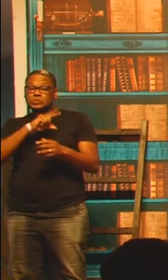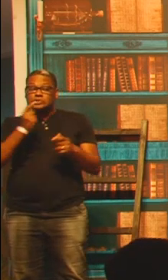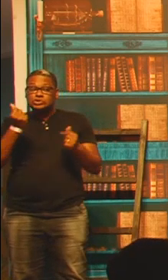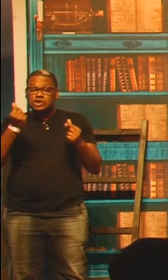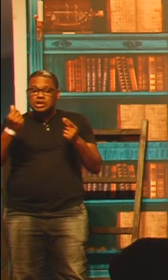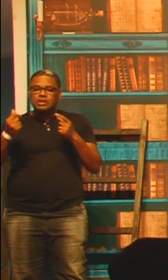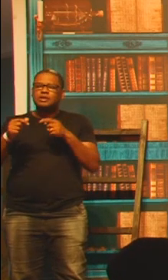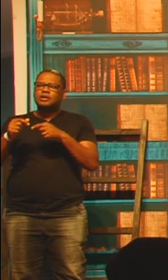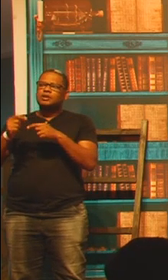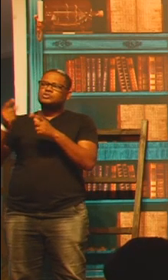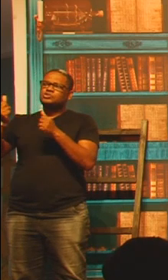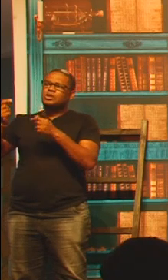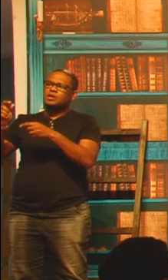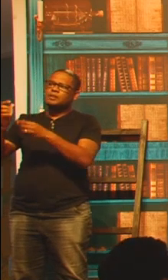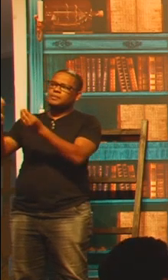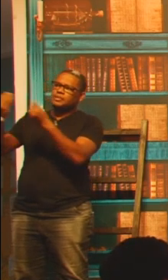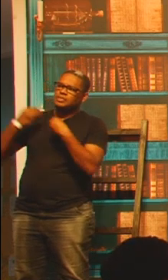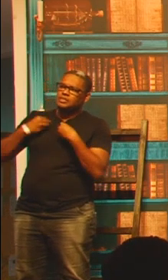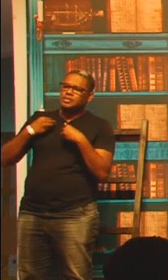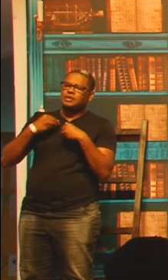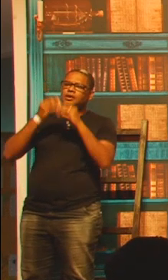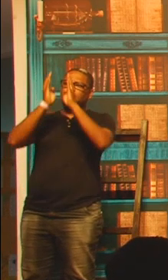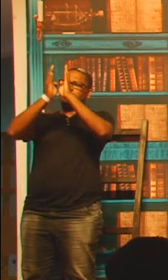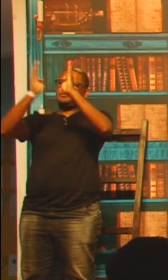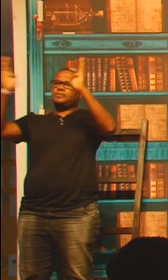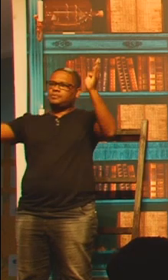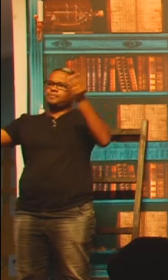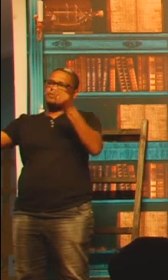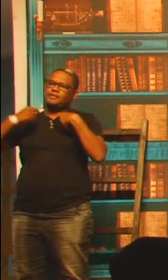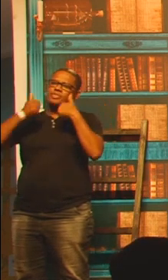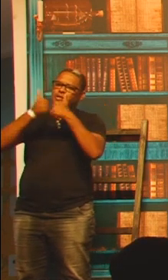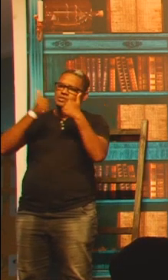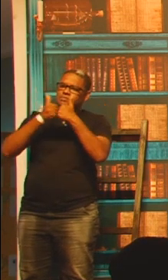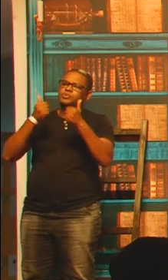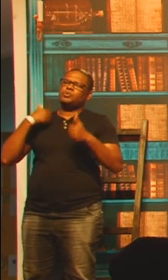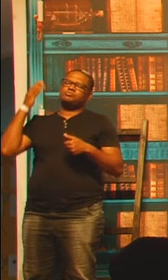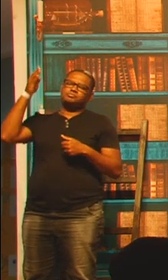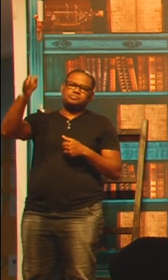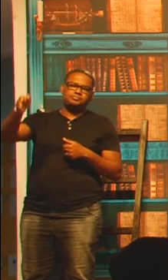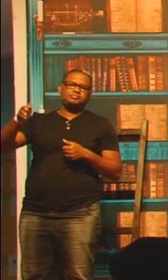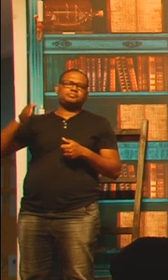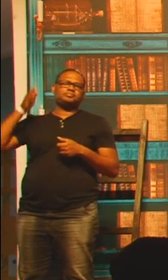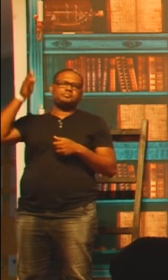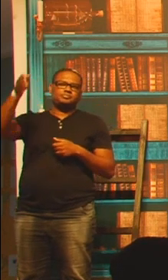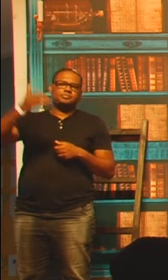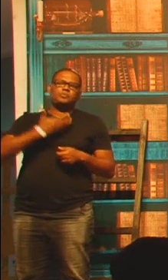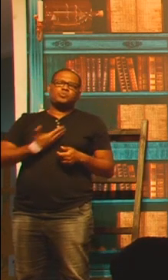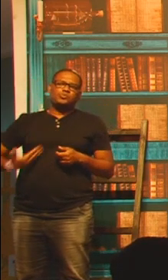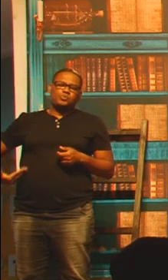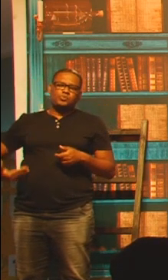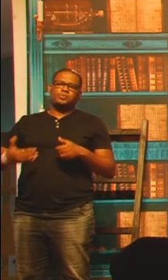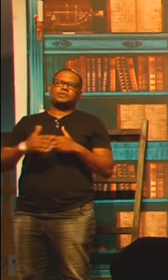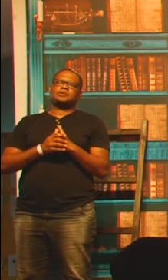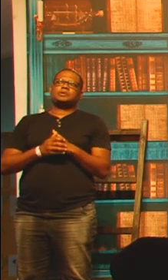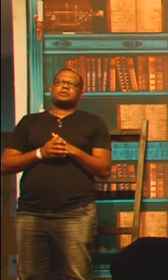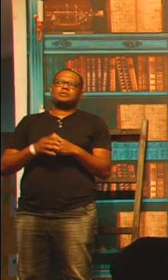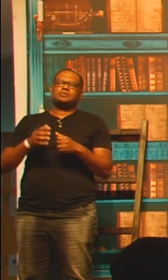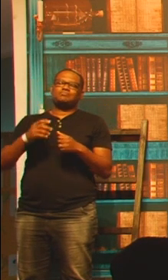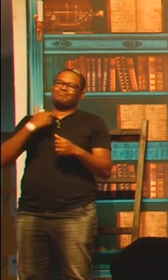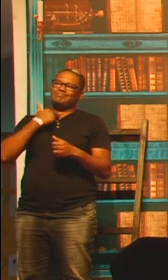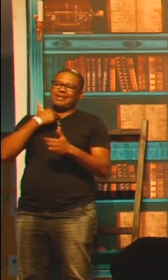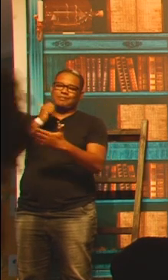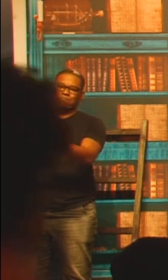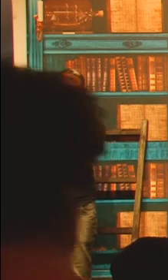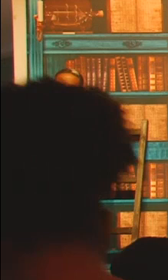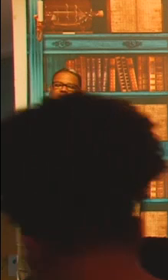pedia dinheiro para ir na biblioteca e me davam dinheiro do transporte. Eu frequentei muito biblioteca pública, né, porque a gente não podia pagar.